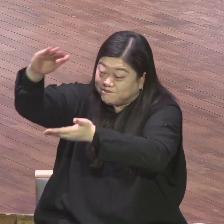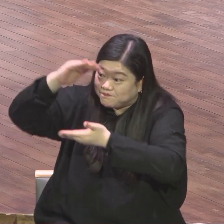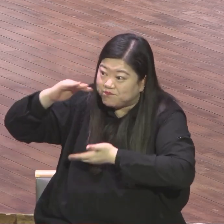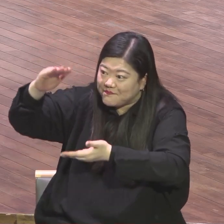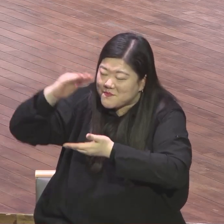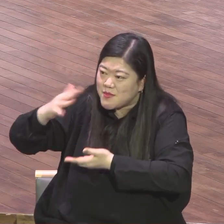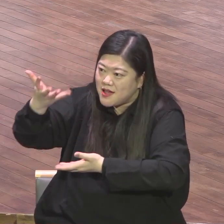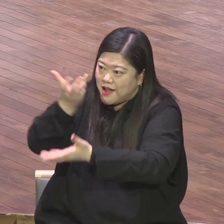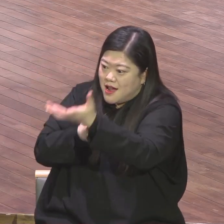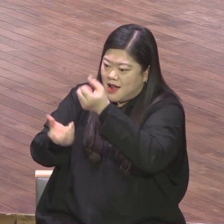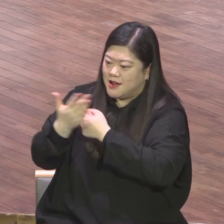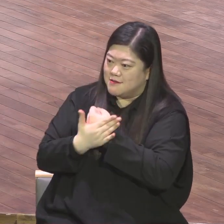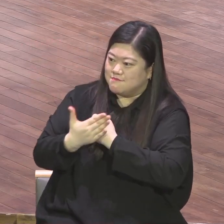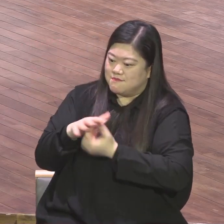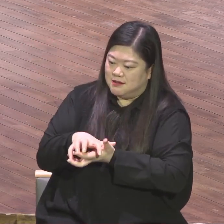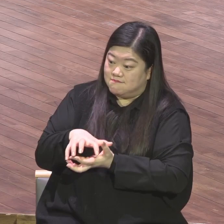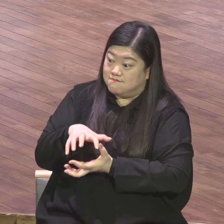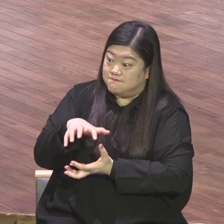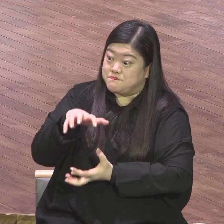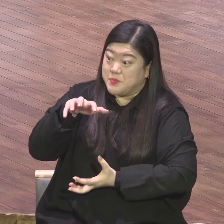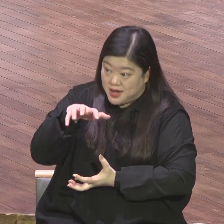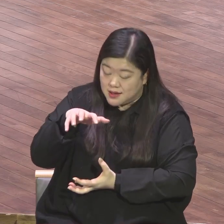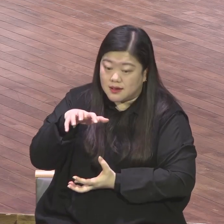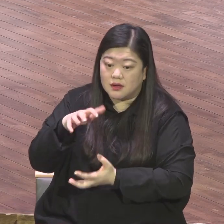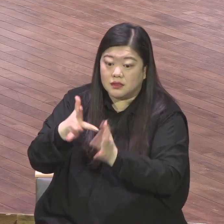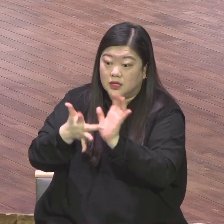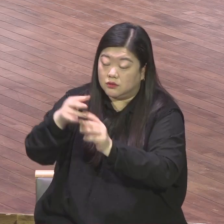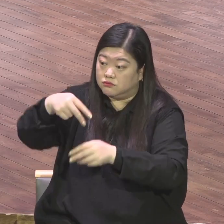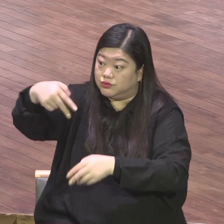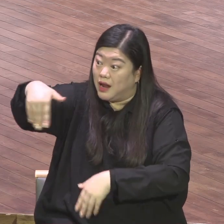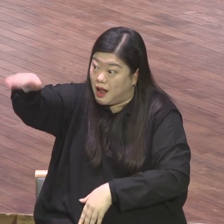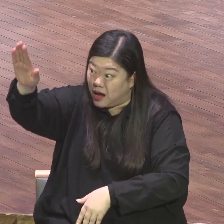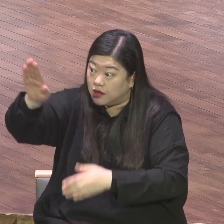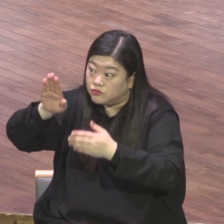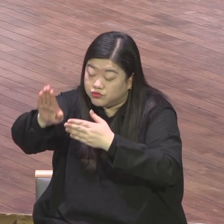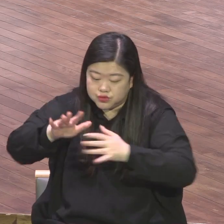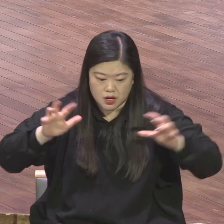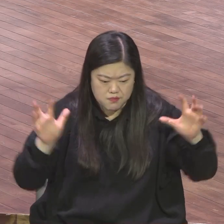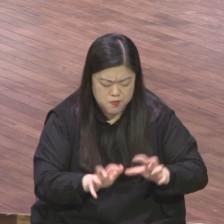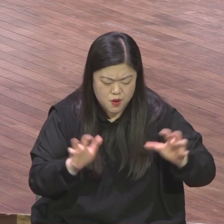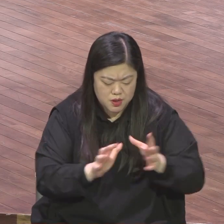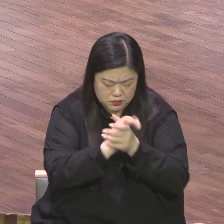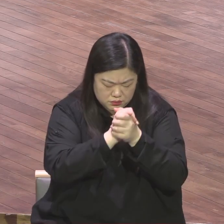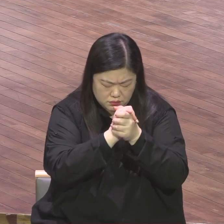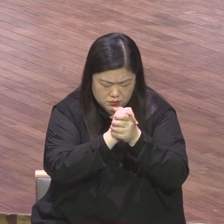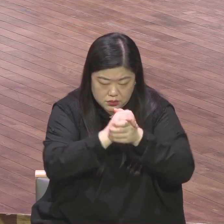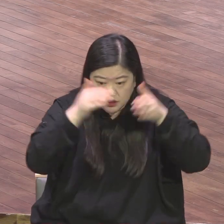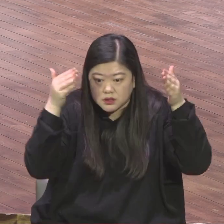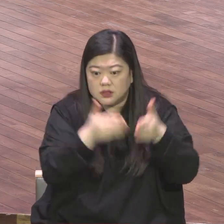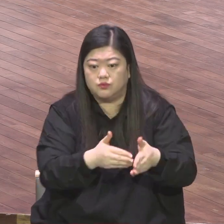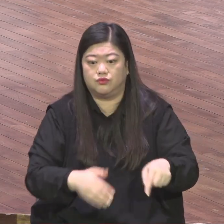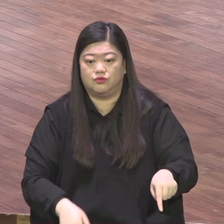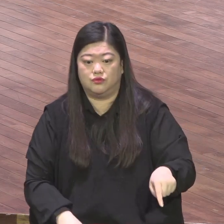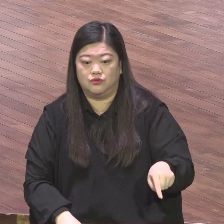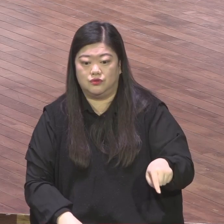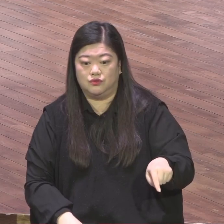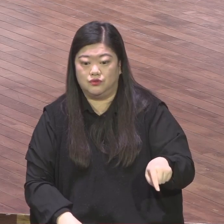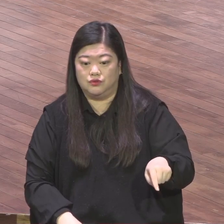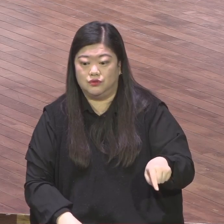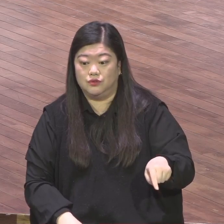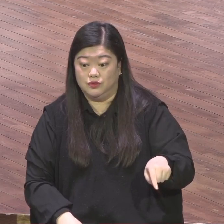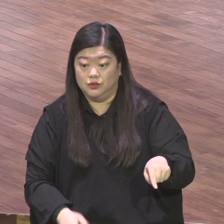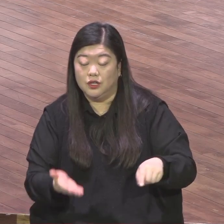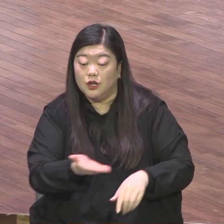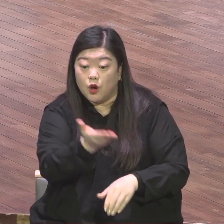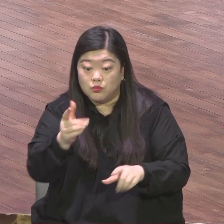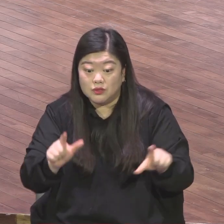생각하면서 그 말씀 잡고 기도한 거예요. 언약기도. 매주일 말씀과 기도가 여러분 삶 속에서 살아 역사하심을 체험하는